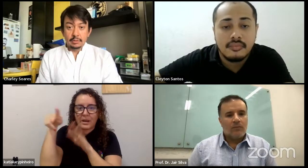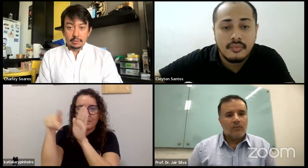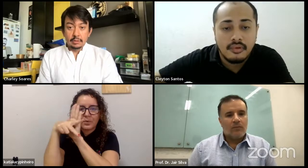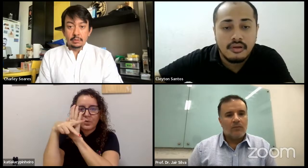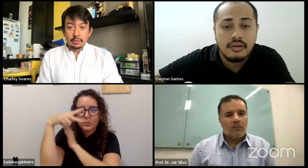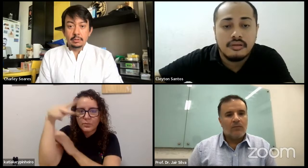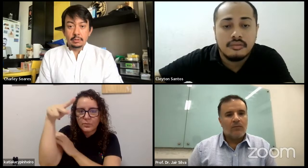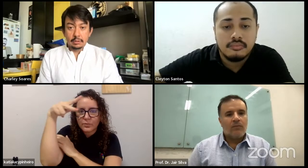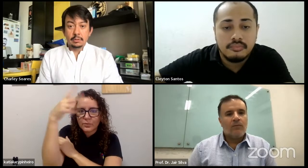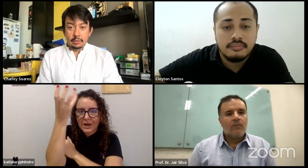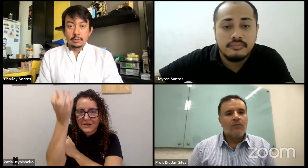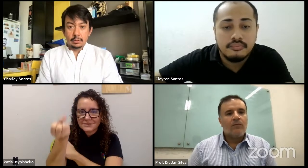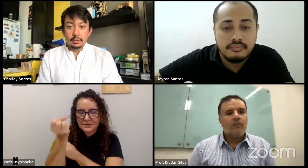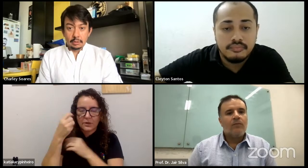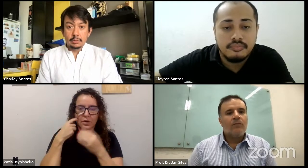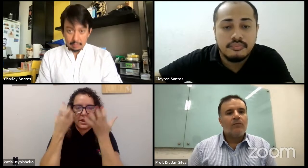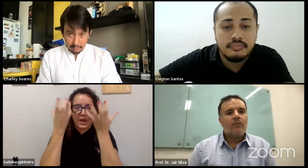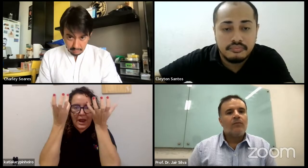Aceitar é uma palavra.